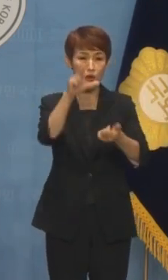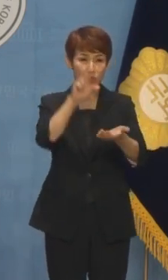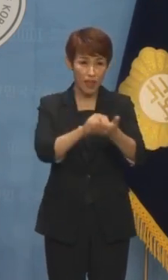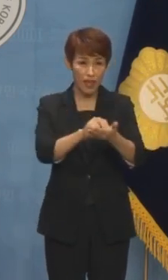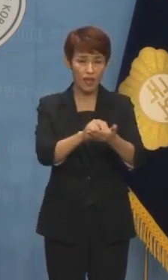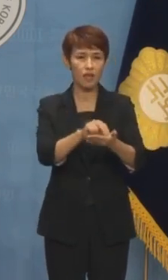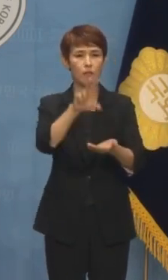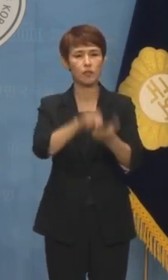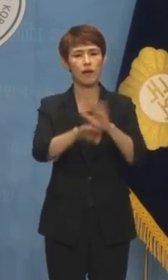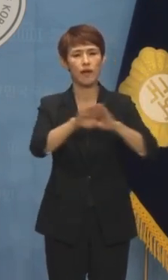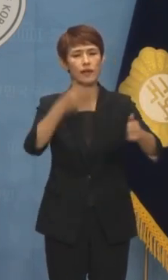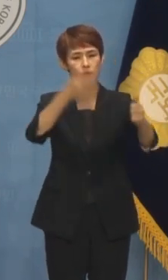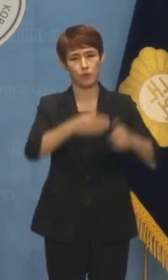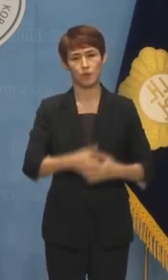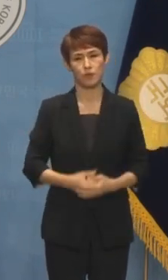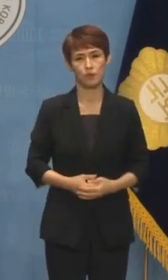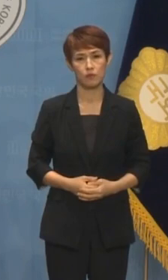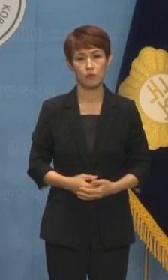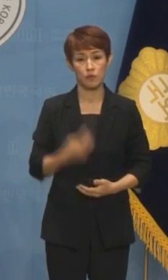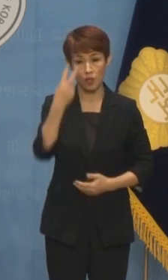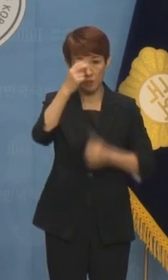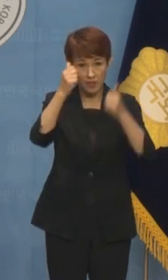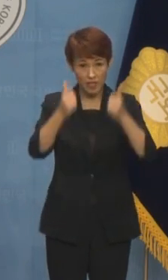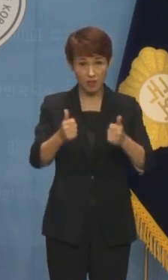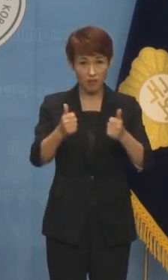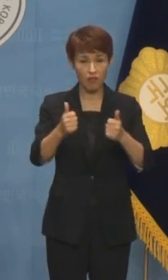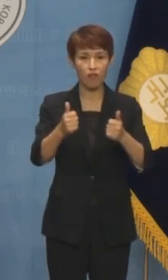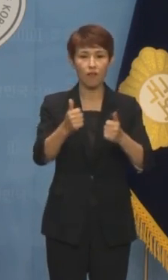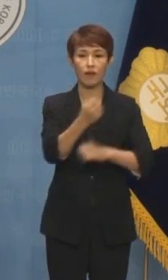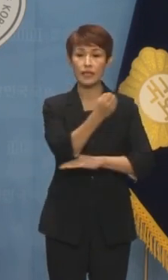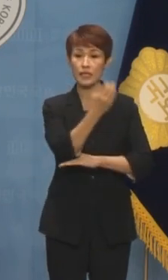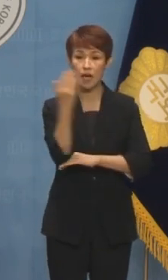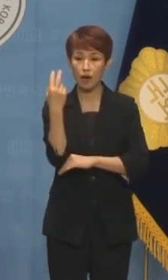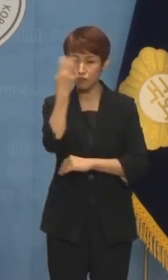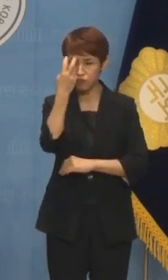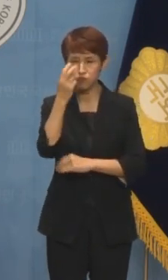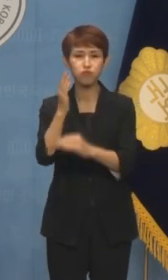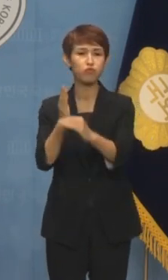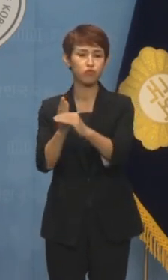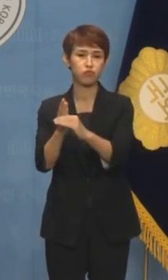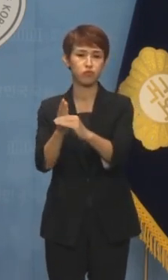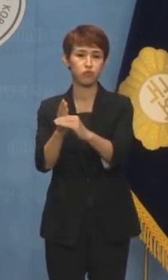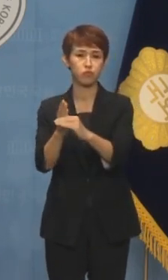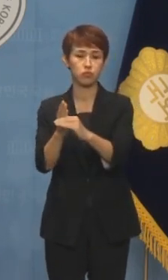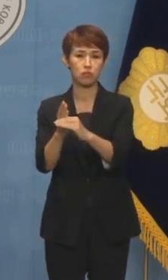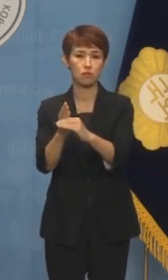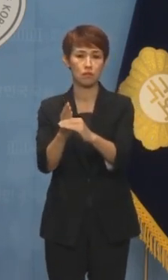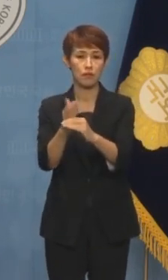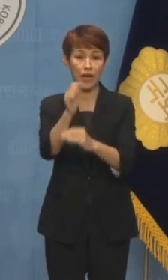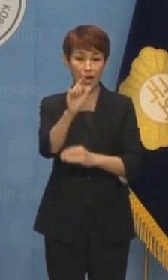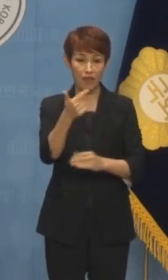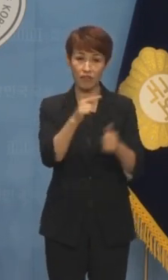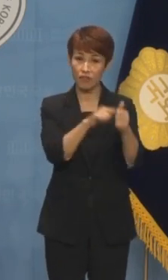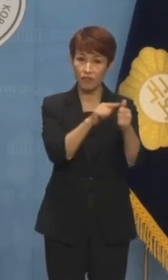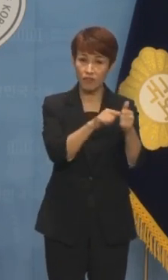해명하십시오. 검찰에서 한겨레 신문 기자들을 수사하고 있습니다. 한동훈 전